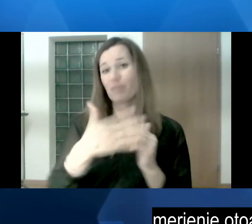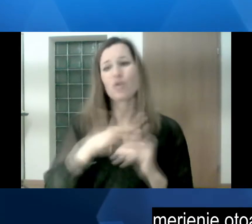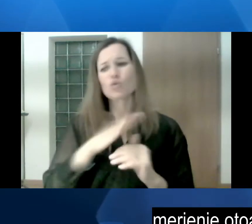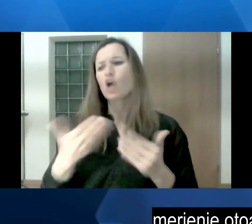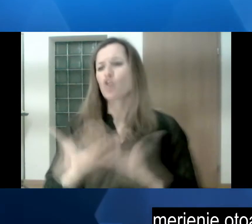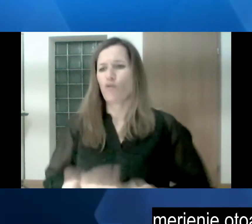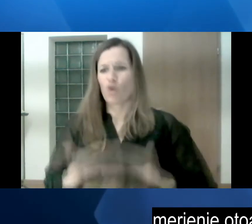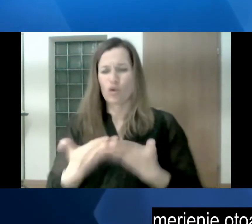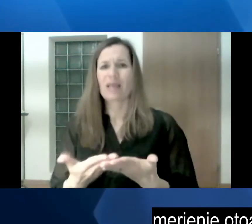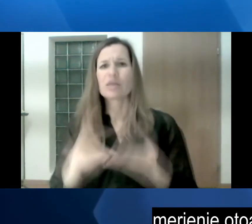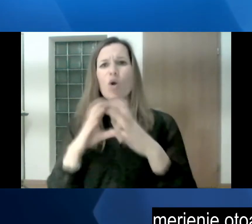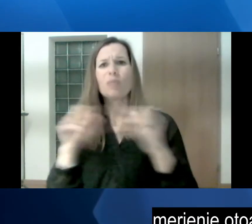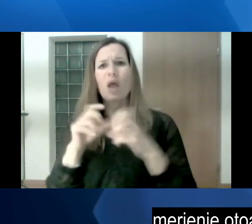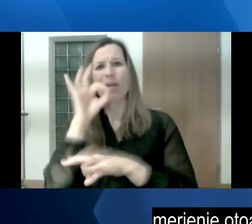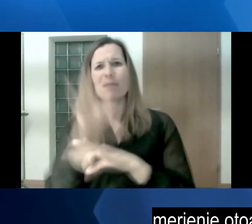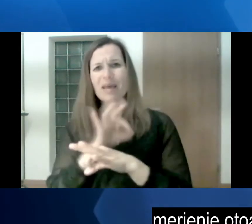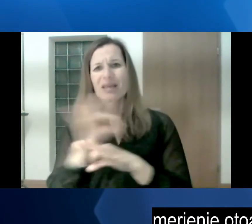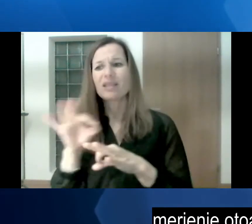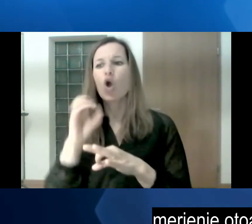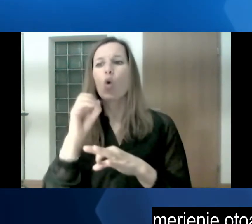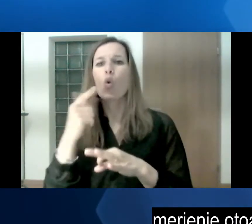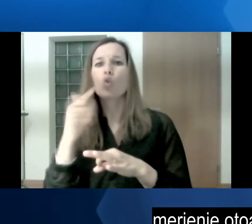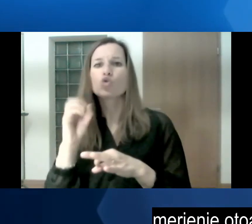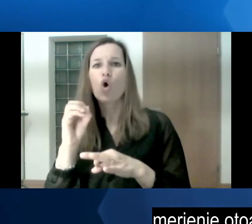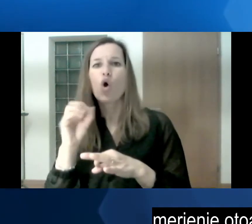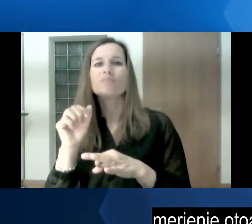merjenje otoakustičnih emisij.